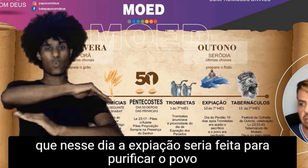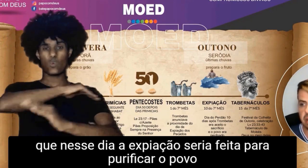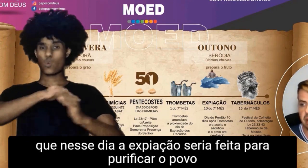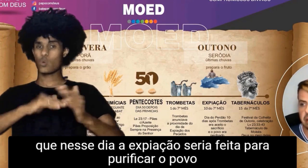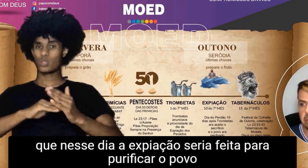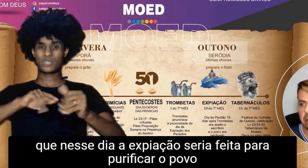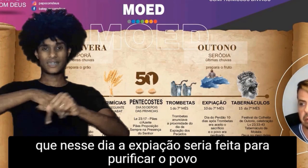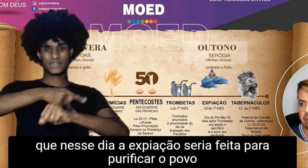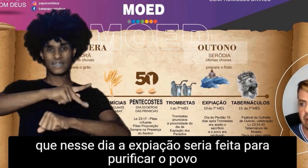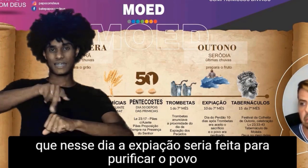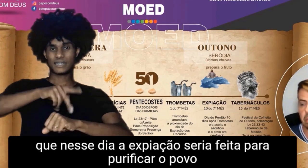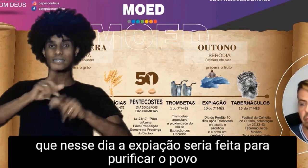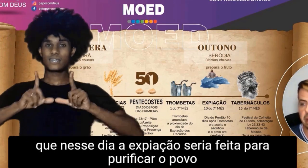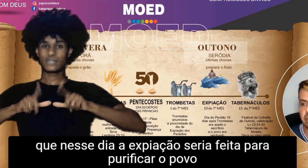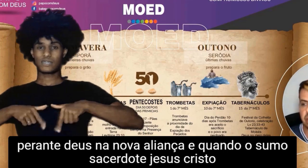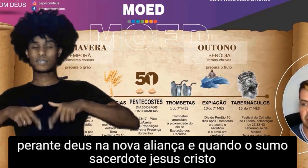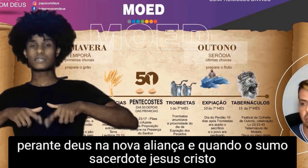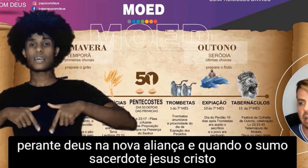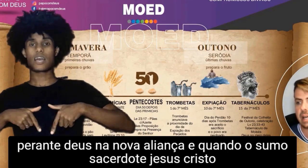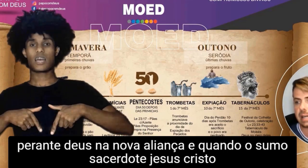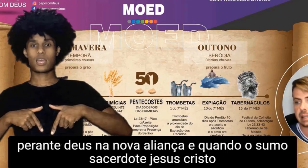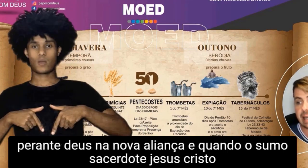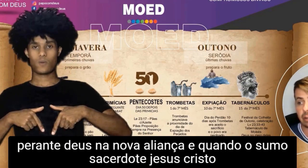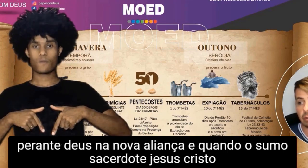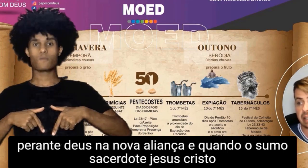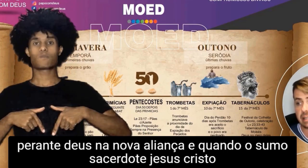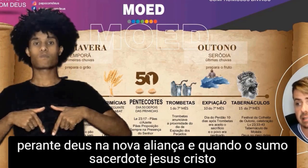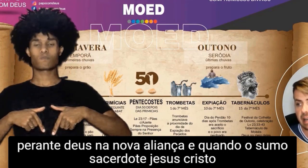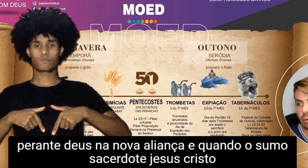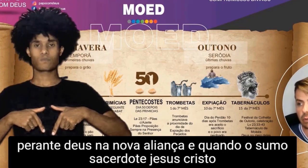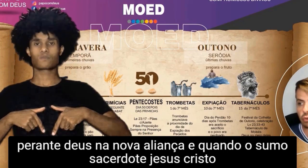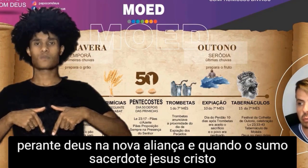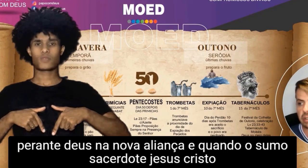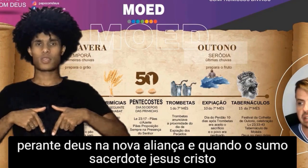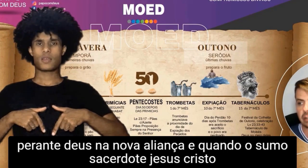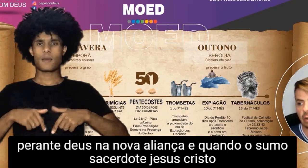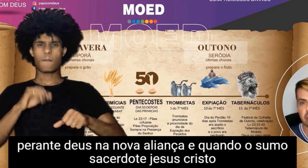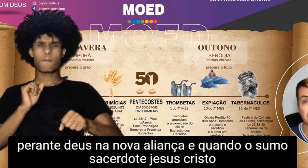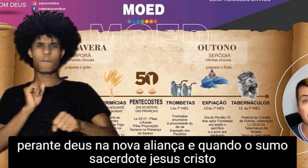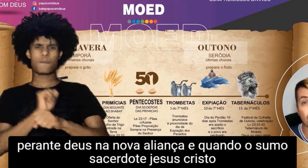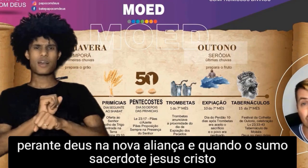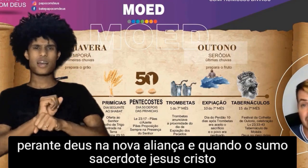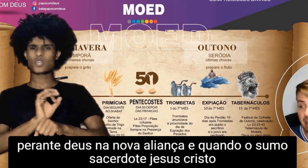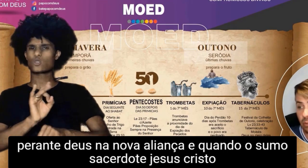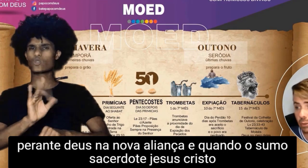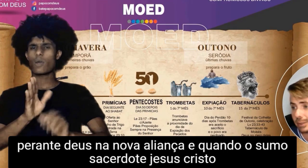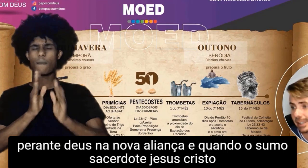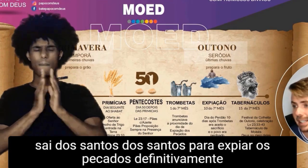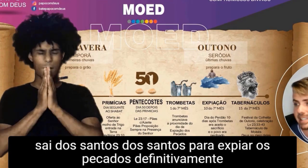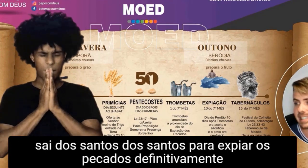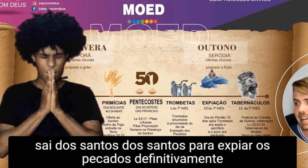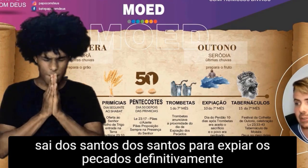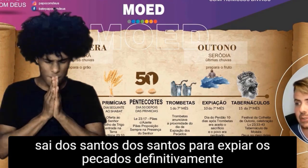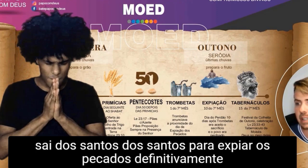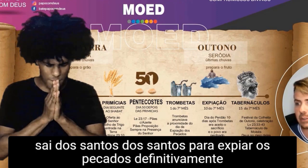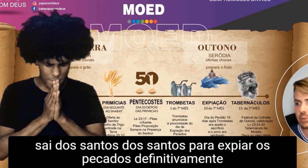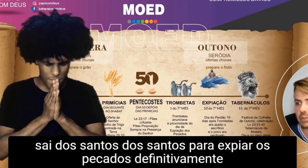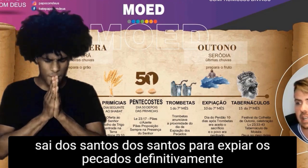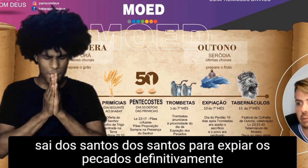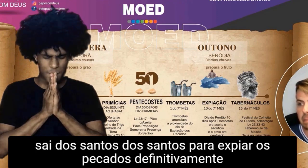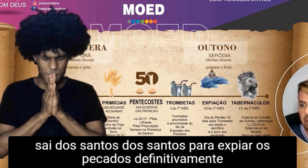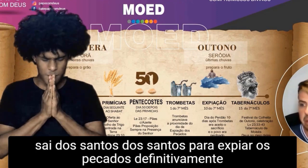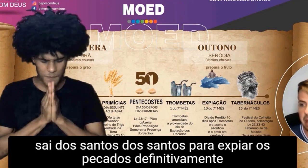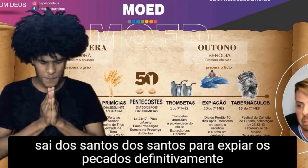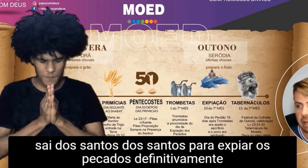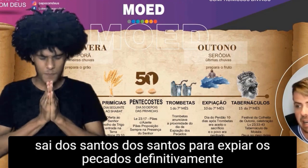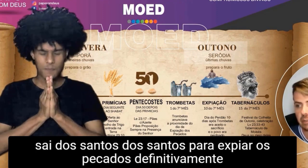dia a expiação seria feita para purificar o povo perante Deus. Na nova aliança é quando o sumo sacerdote Jesus Cristo sai dos